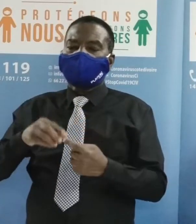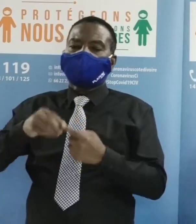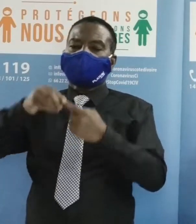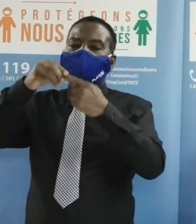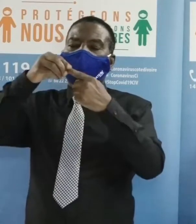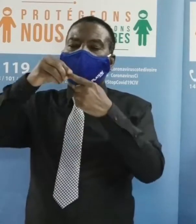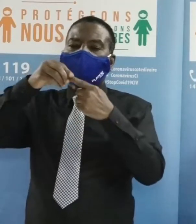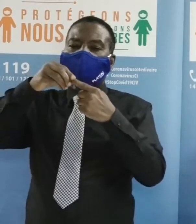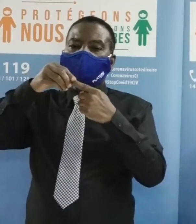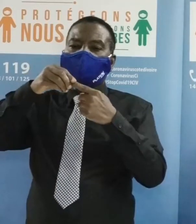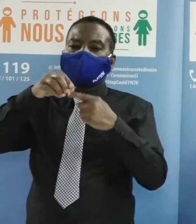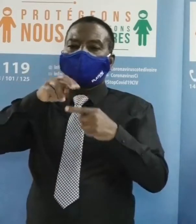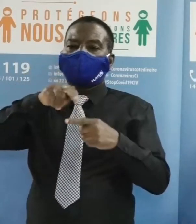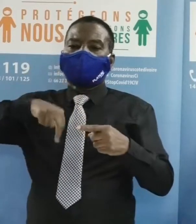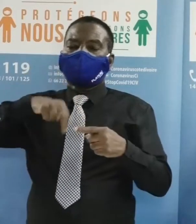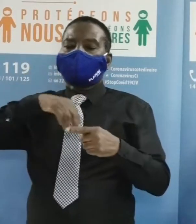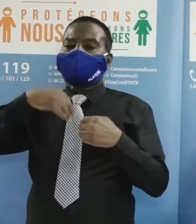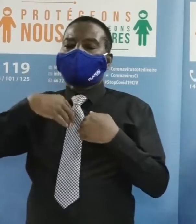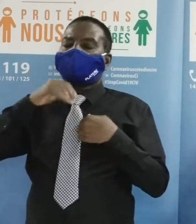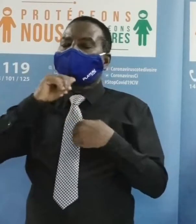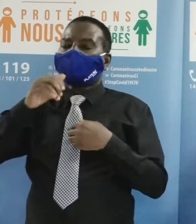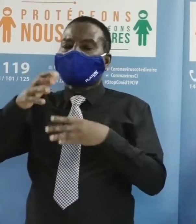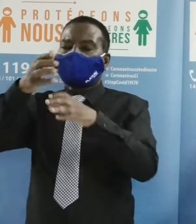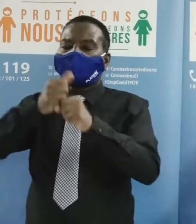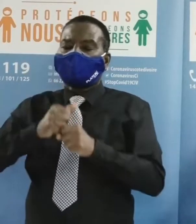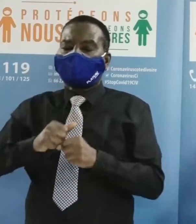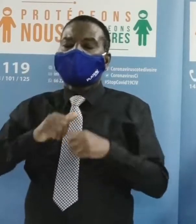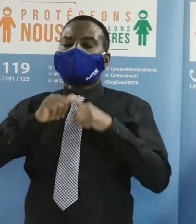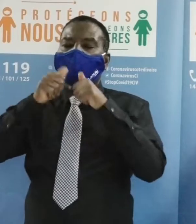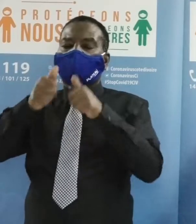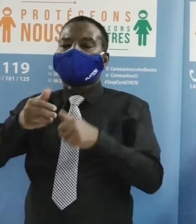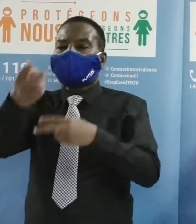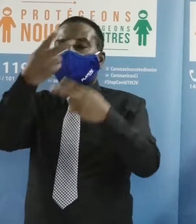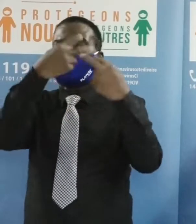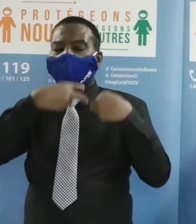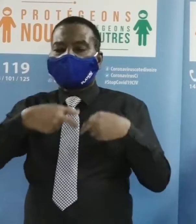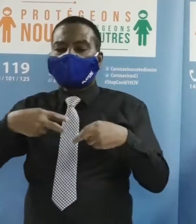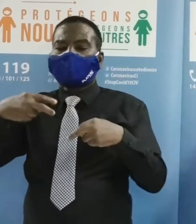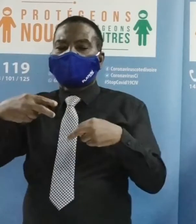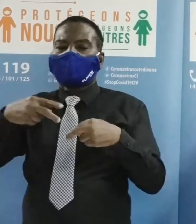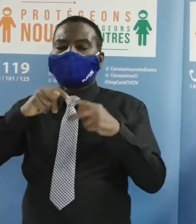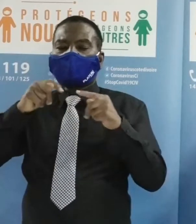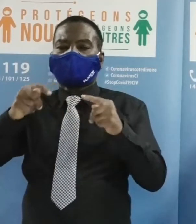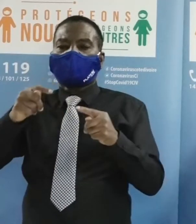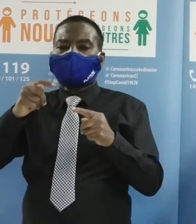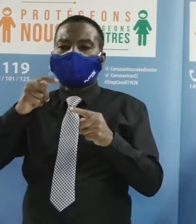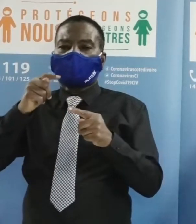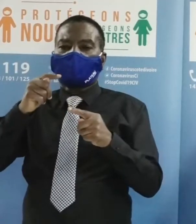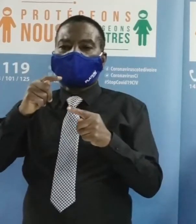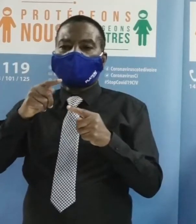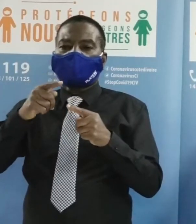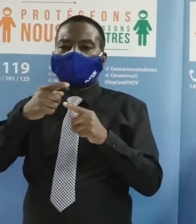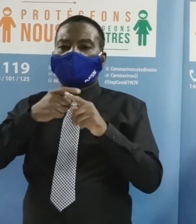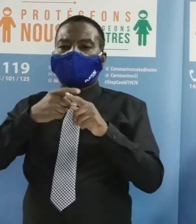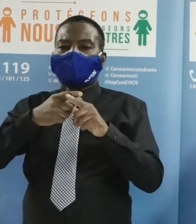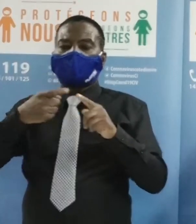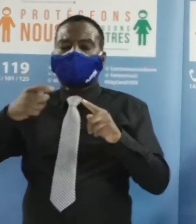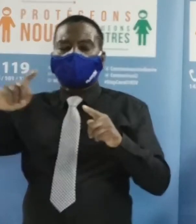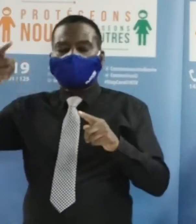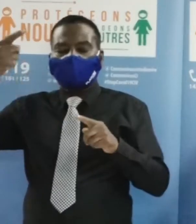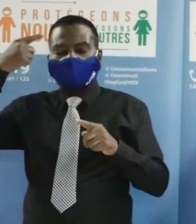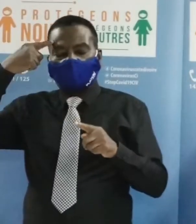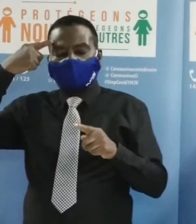c'est nous n'avons pas reçu de dons venant de du gouvernement